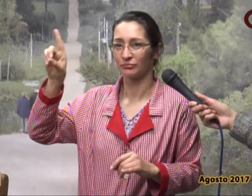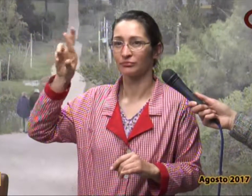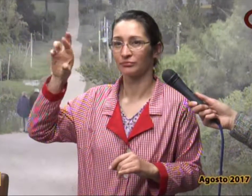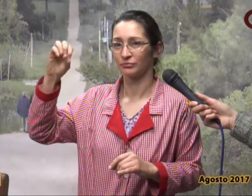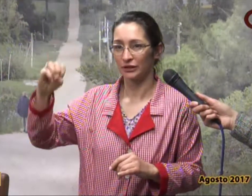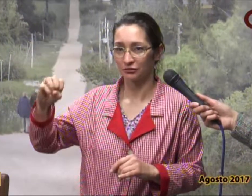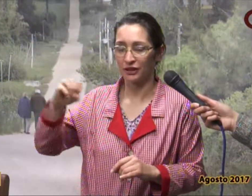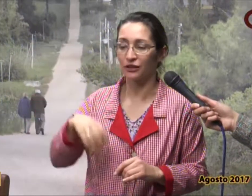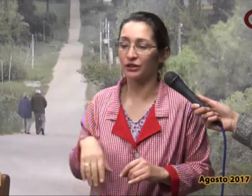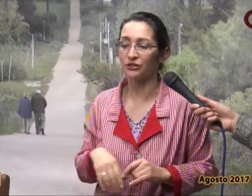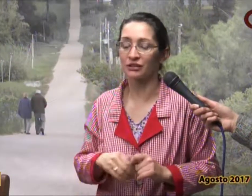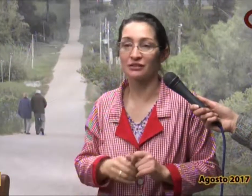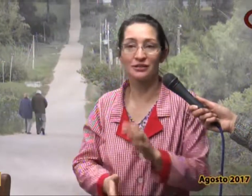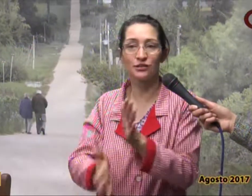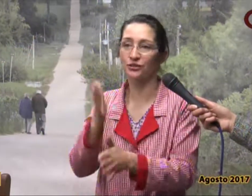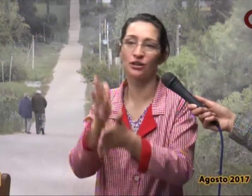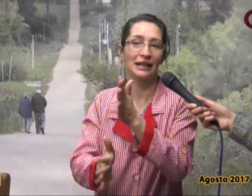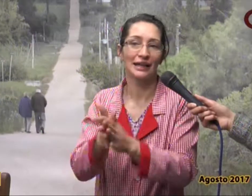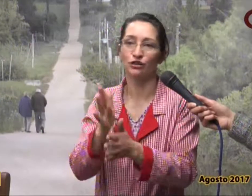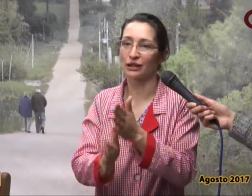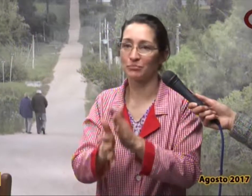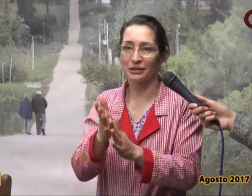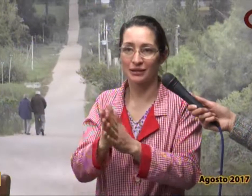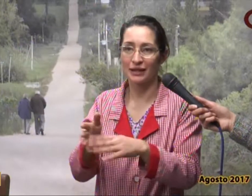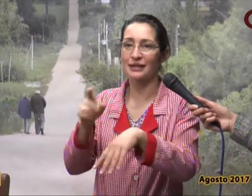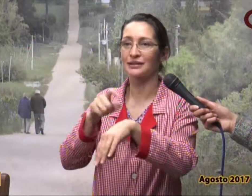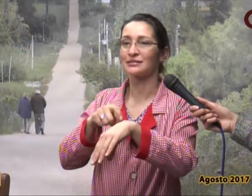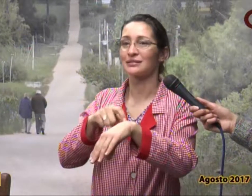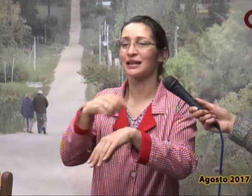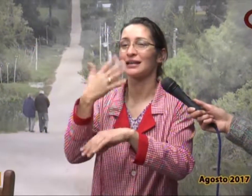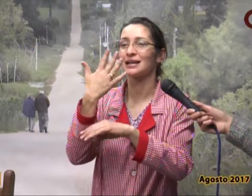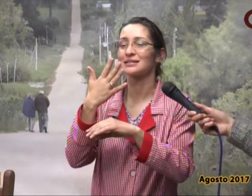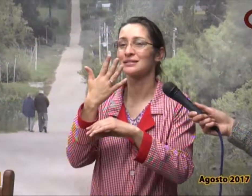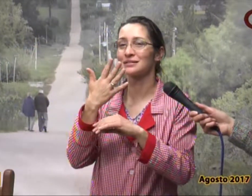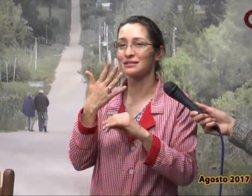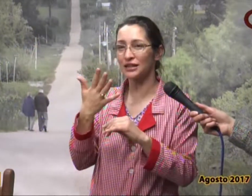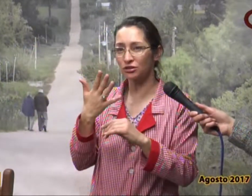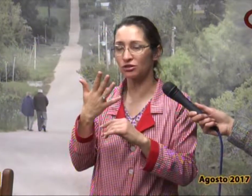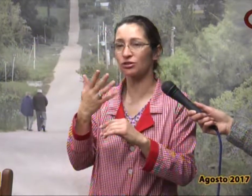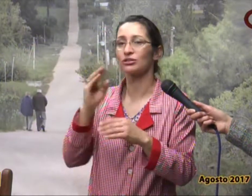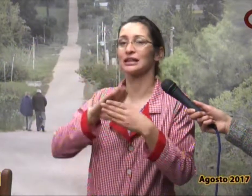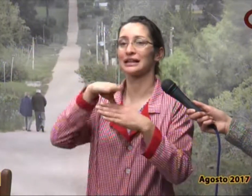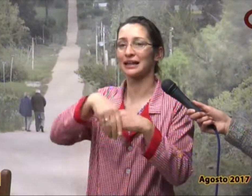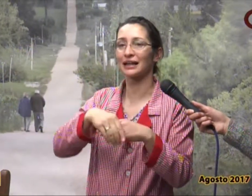Frente al colegio San Isidro Es totalmente gratis Desde las 5 de la tarde